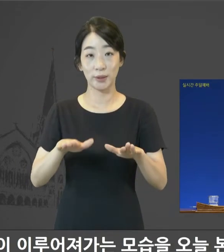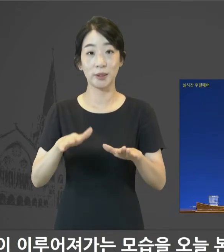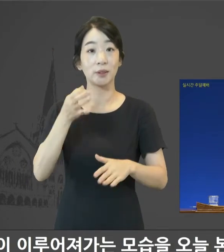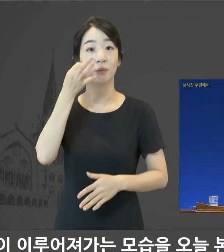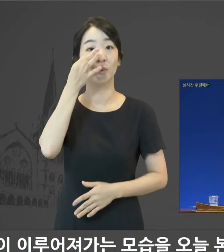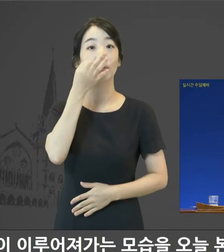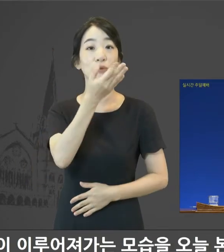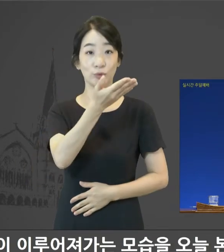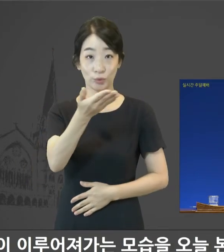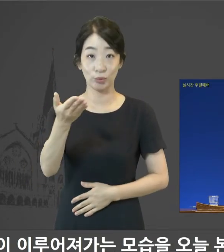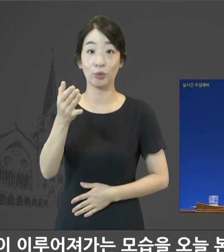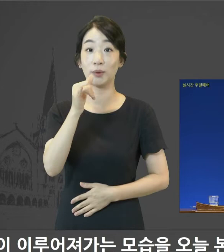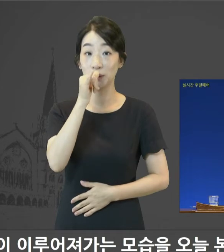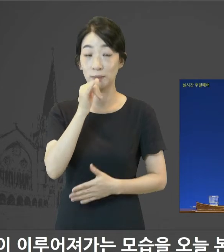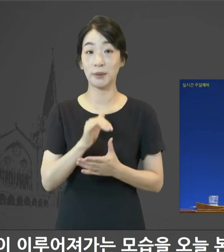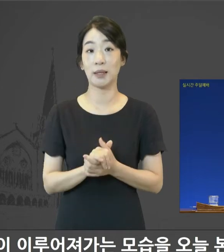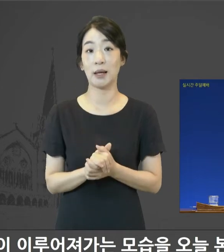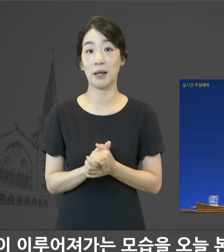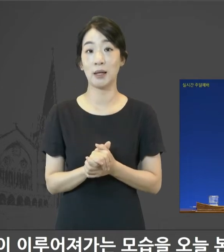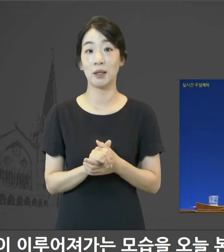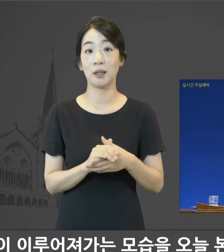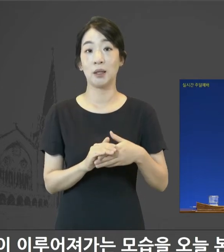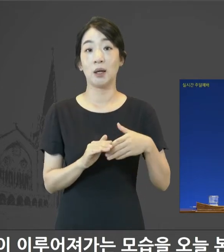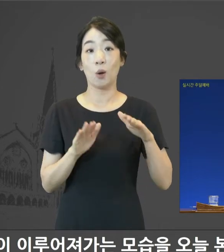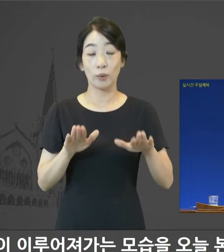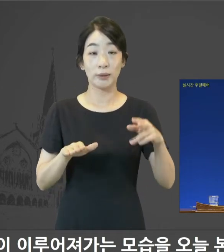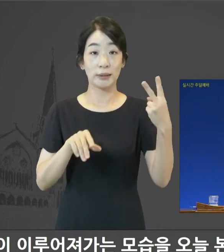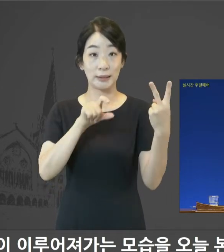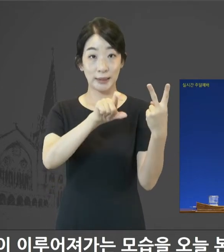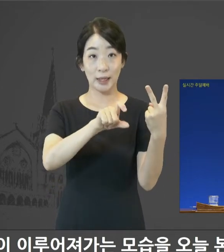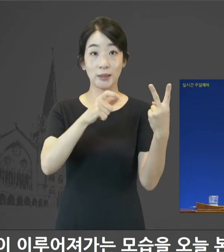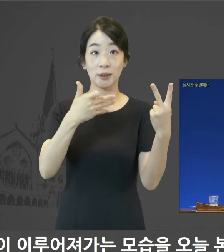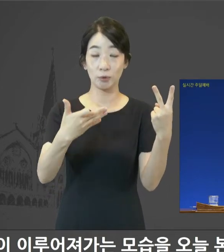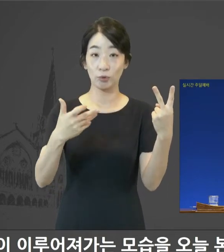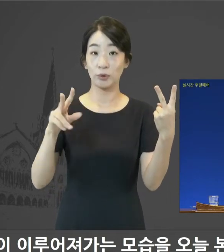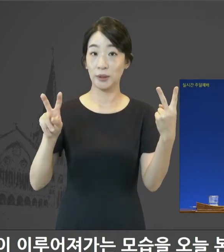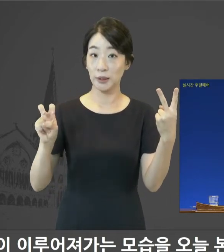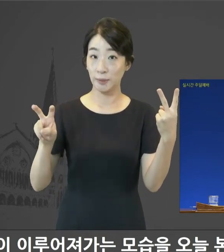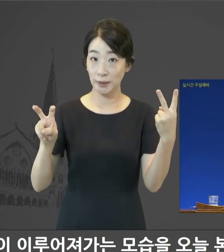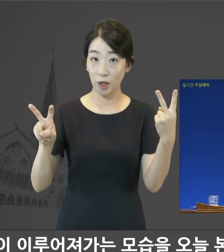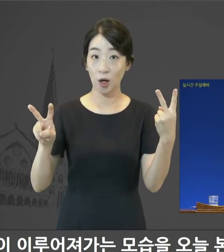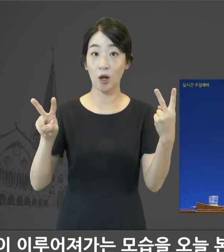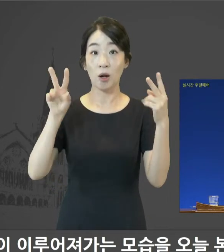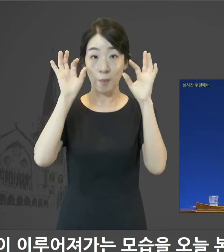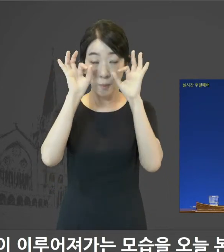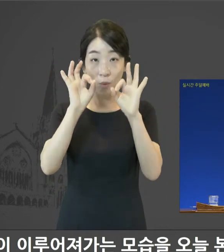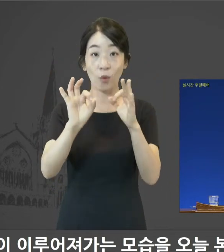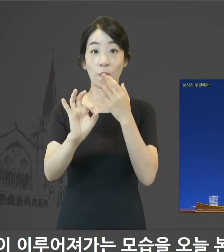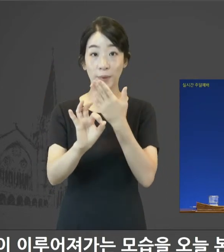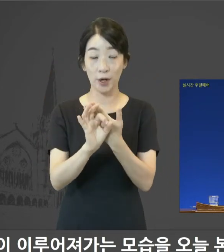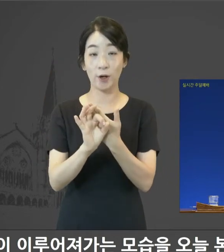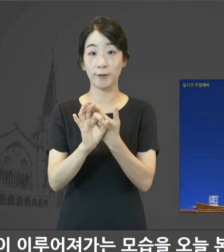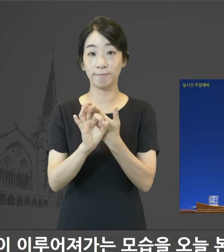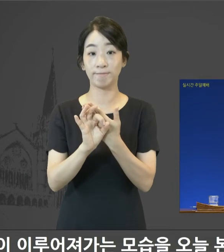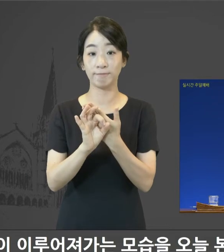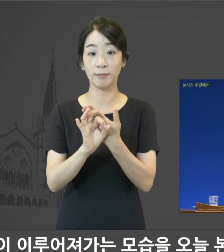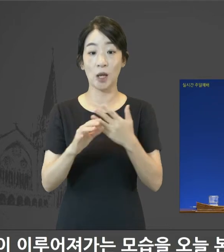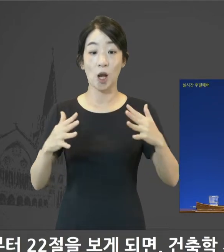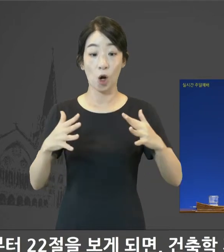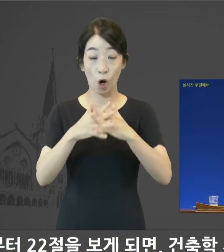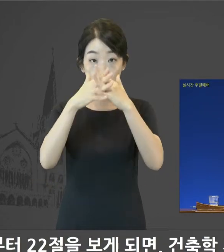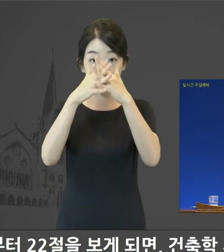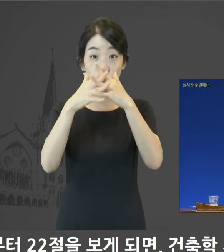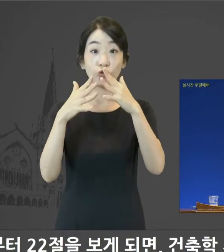20절부터 22절에 보게 되면 건축학 개론에서 나오는 5가지 중요한 요소들이